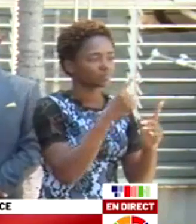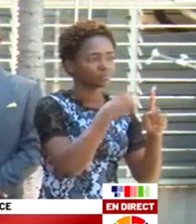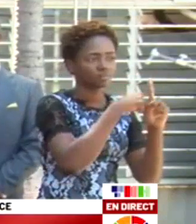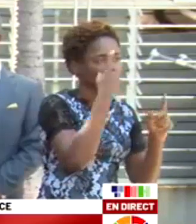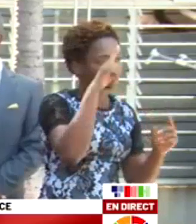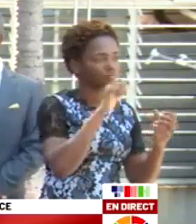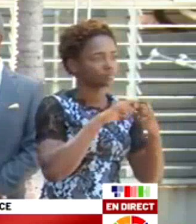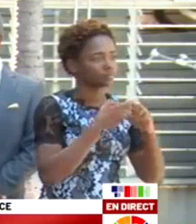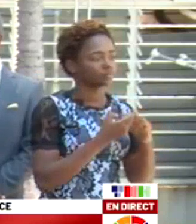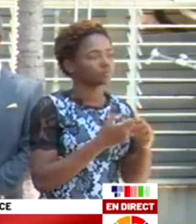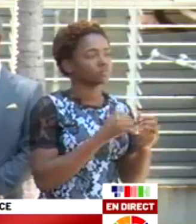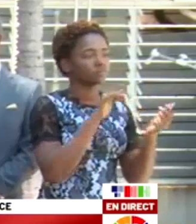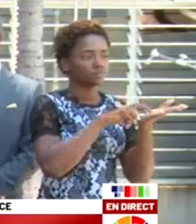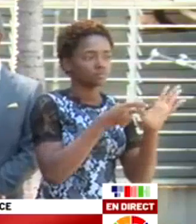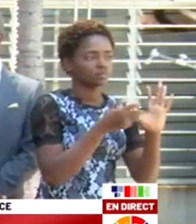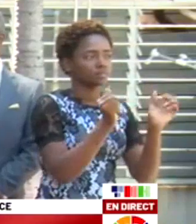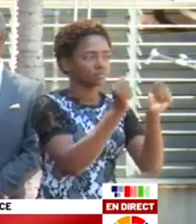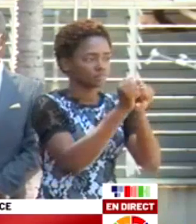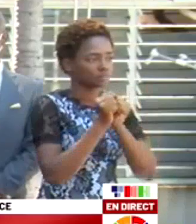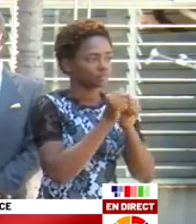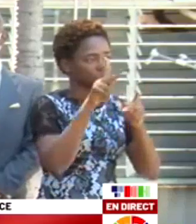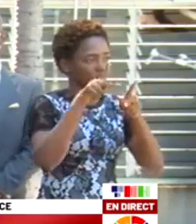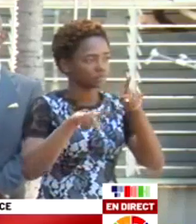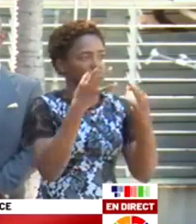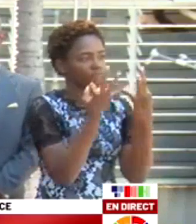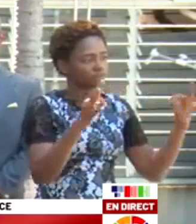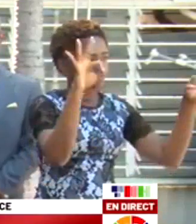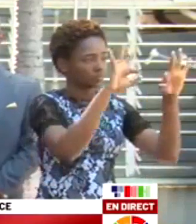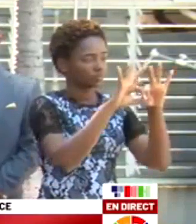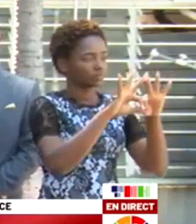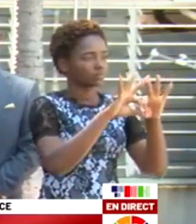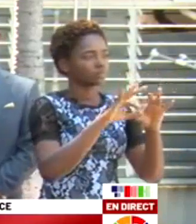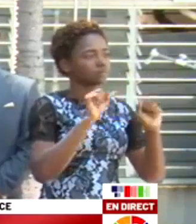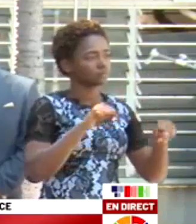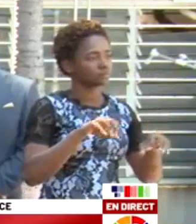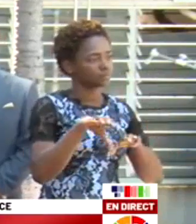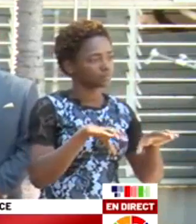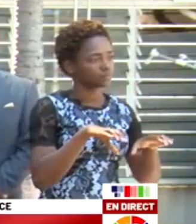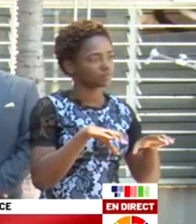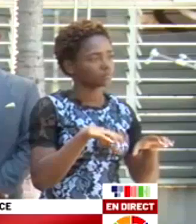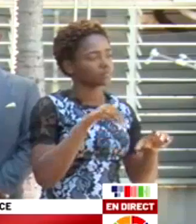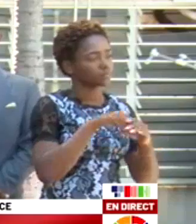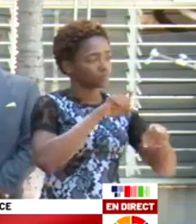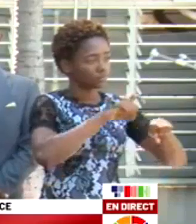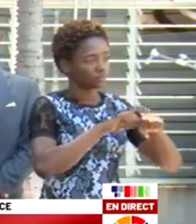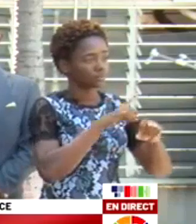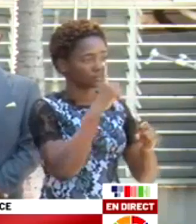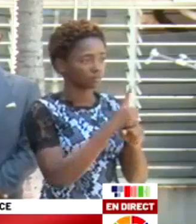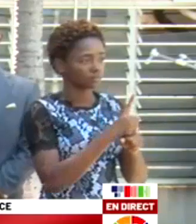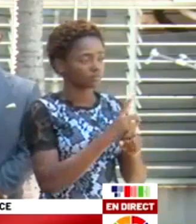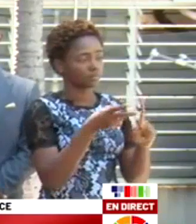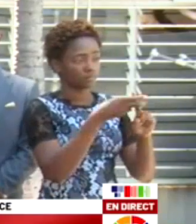résoudre. Ça veut dire accompagnement pour la population, c'est important qui va permettre que. En temps réel,